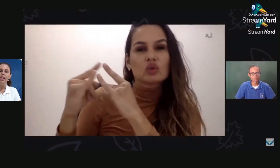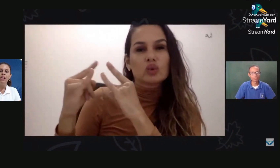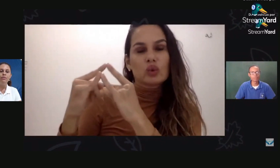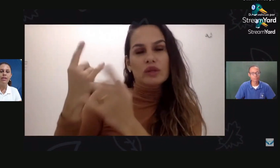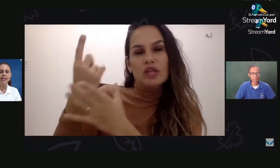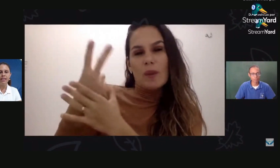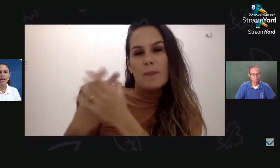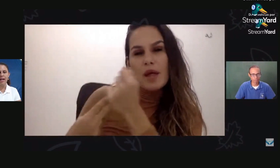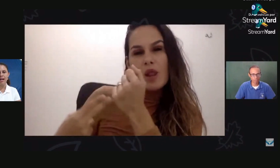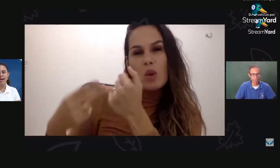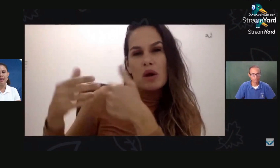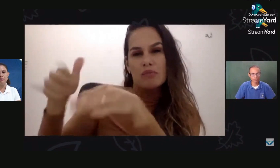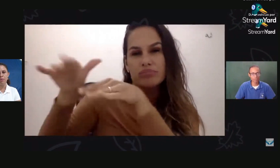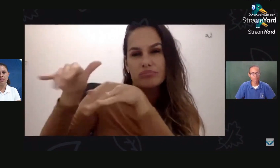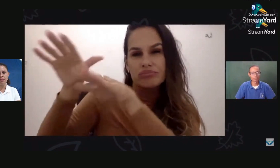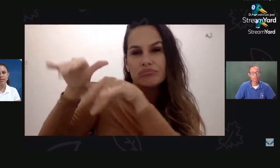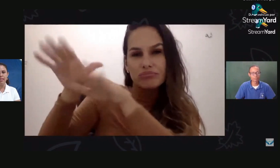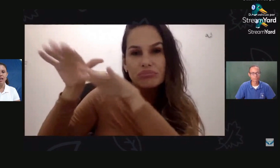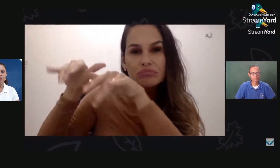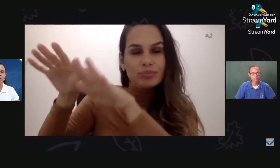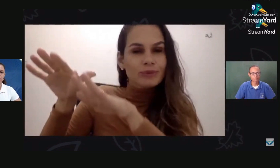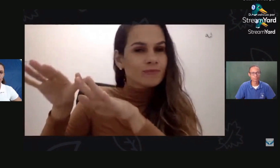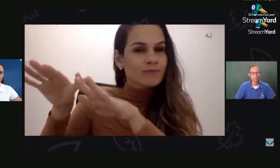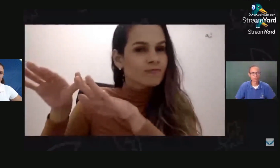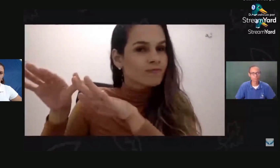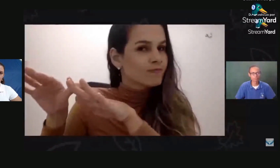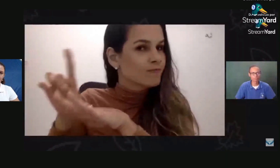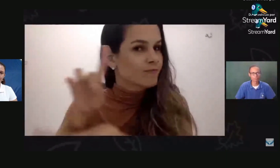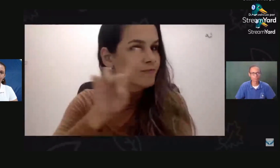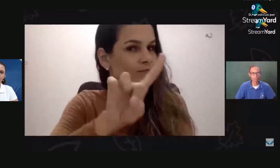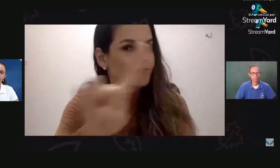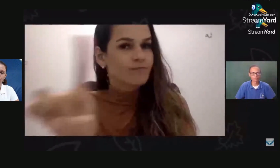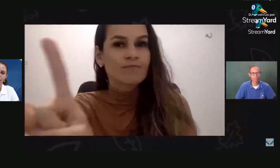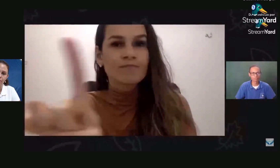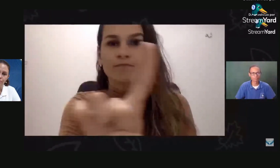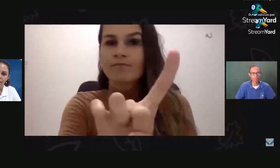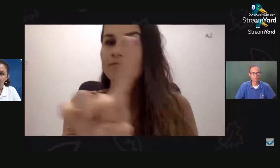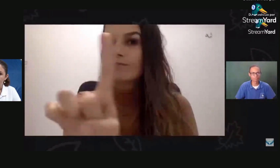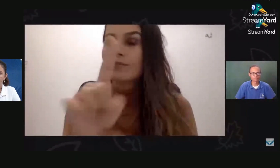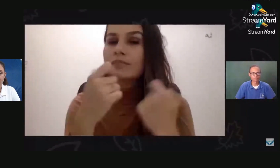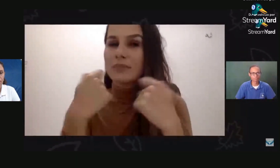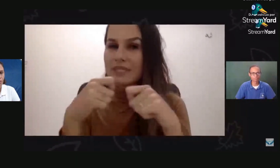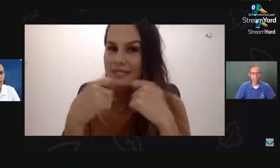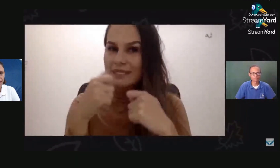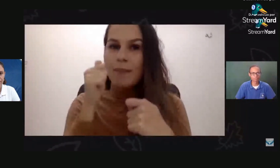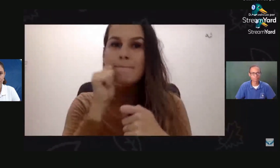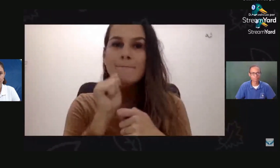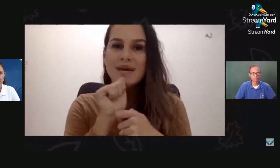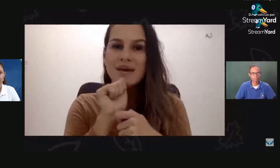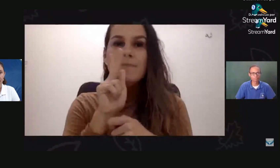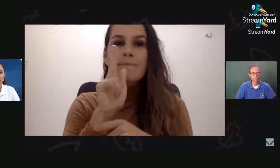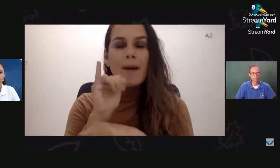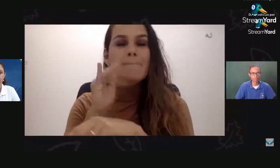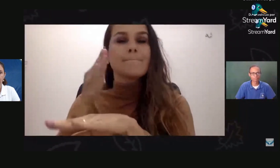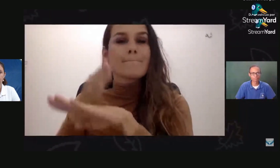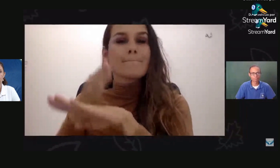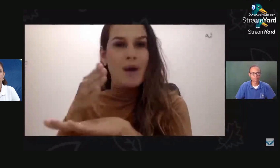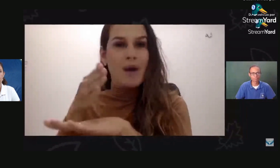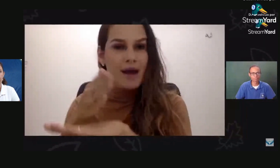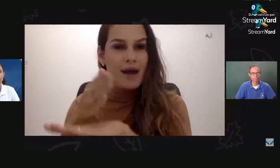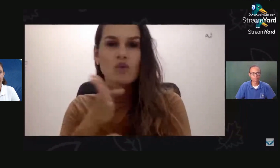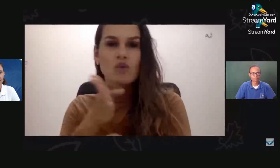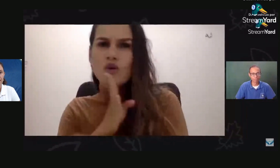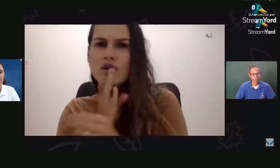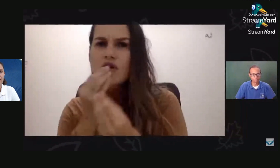resolve, fica, né, a responsabilidade mesmo da escola, deixando de lado. E não é o correto. É importante